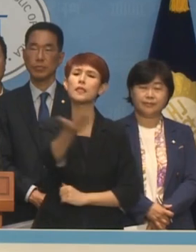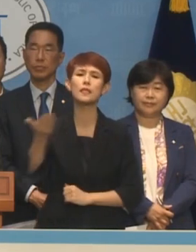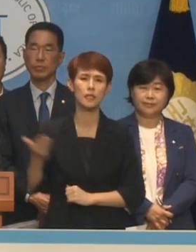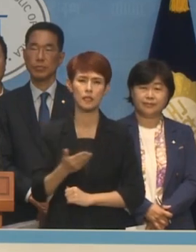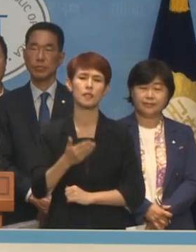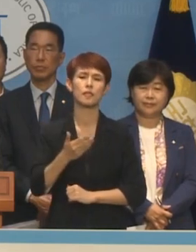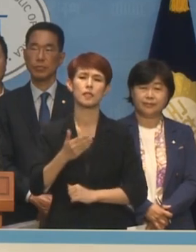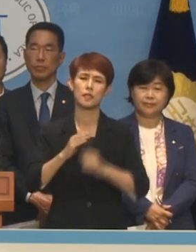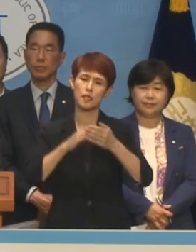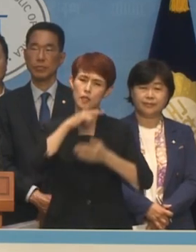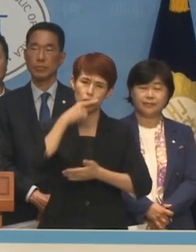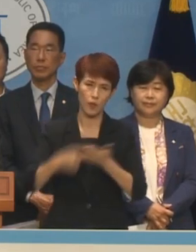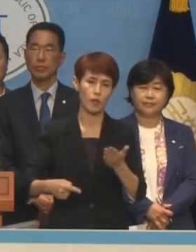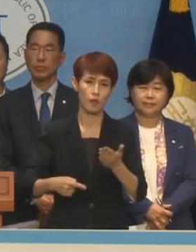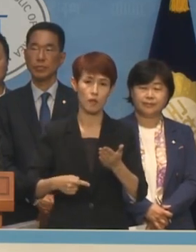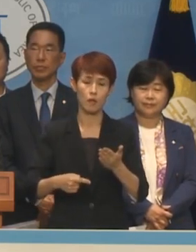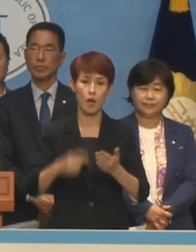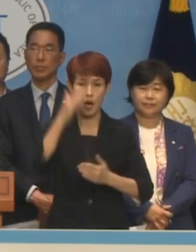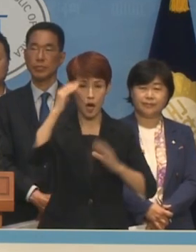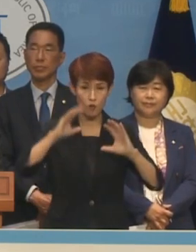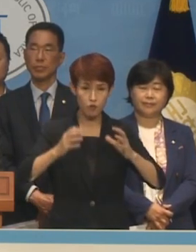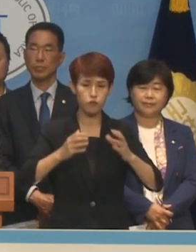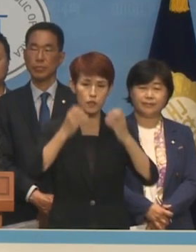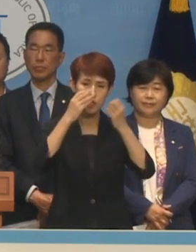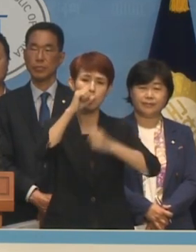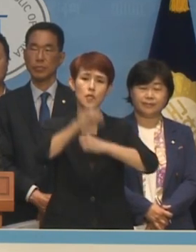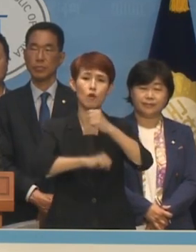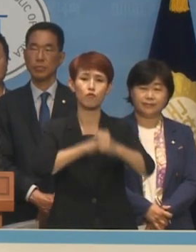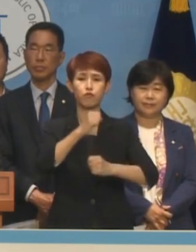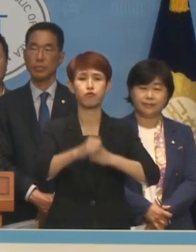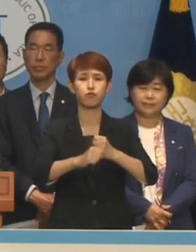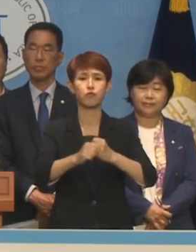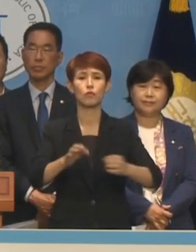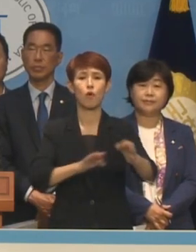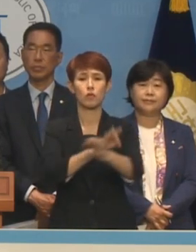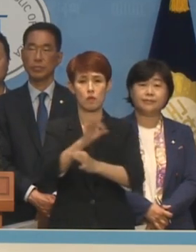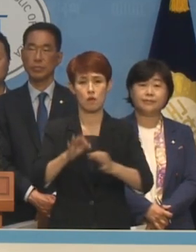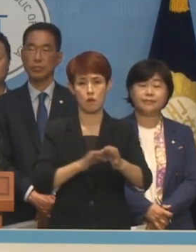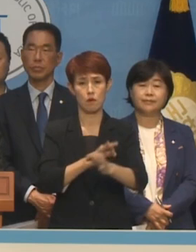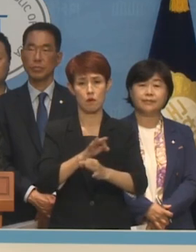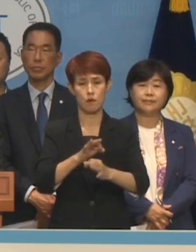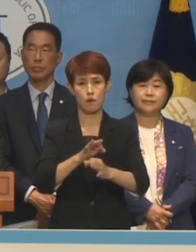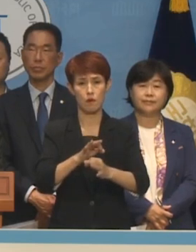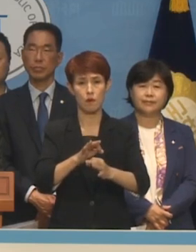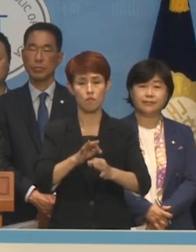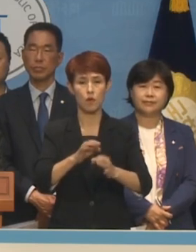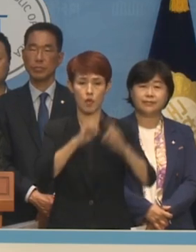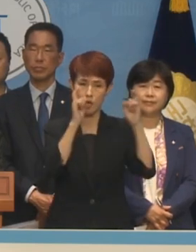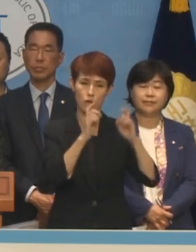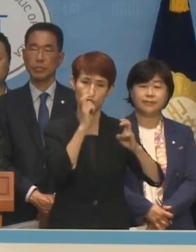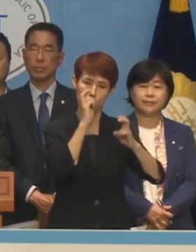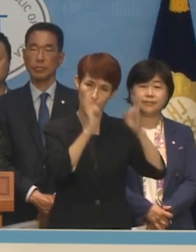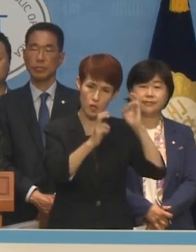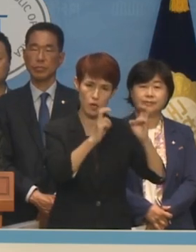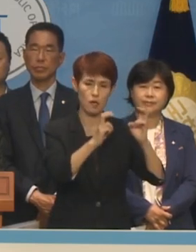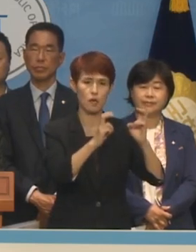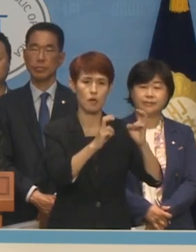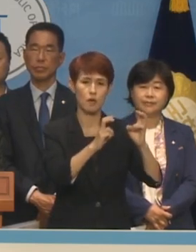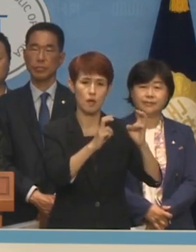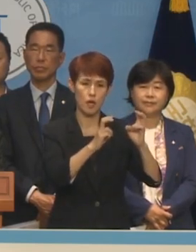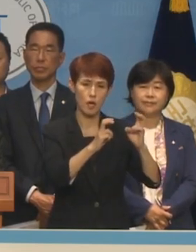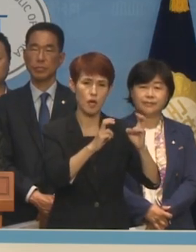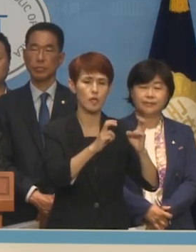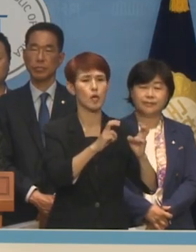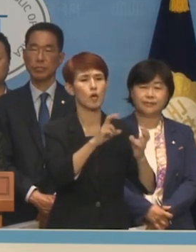수 있습니다. 이미 우리나라는 신자유식 경제 운용 기조 아래서 시행된 민영화 정책의